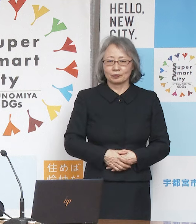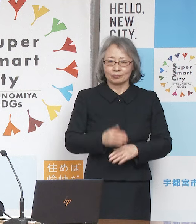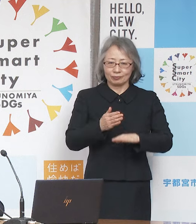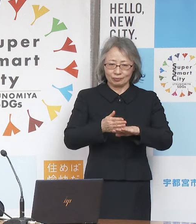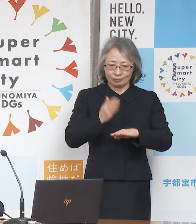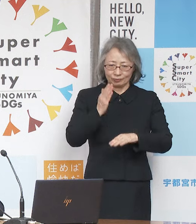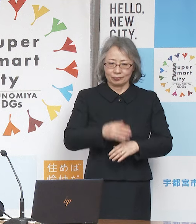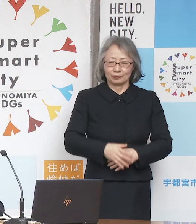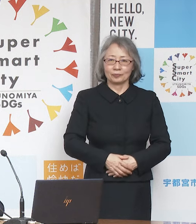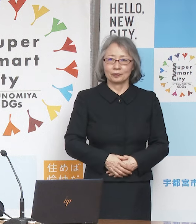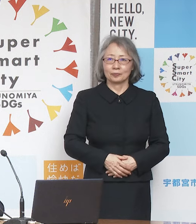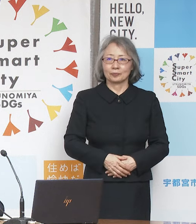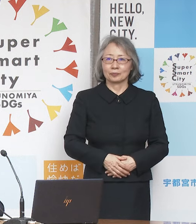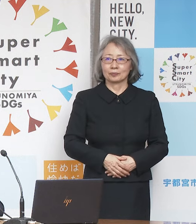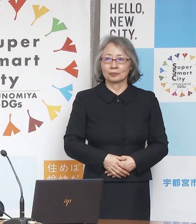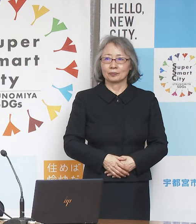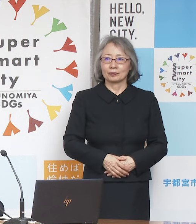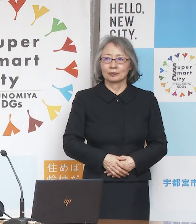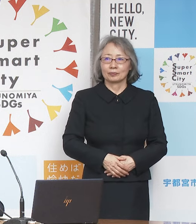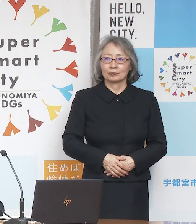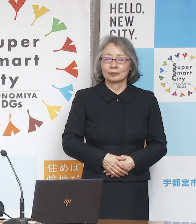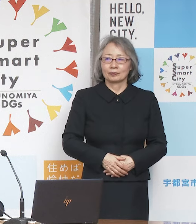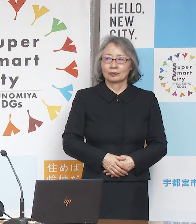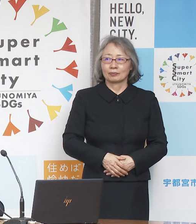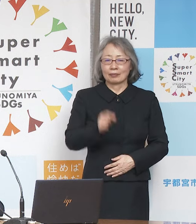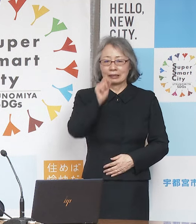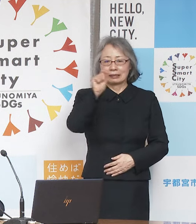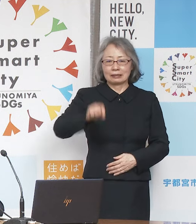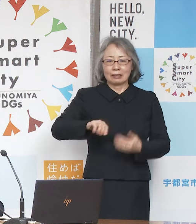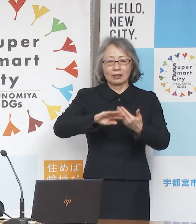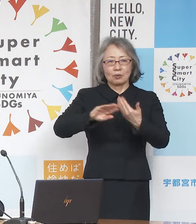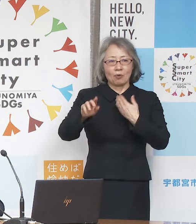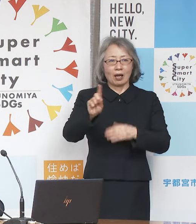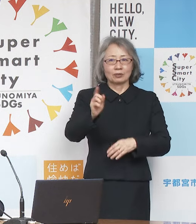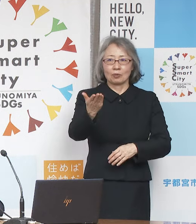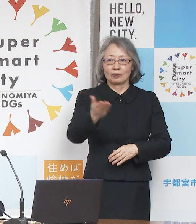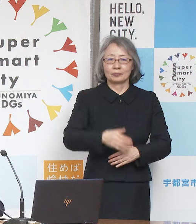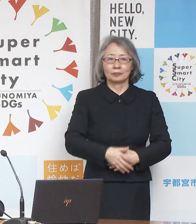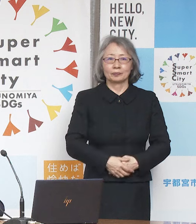ありがとうございましたいかがでしょう